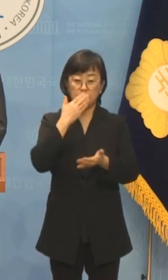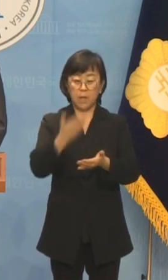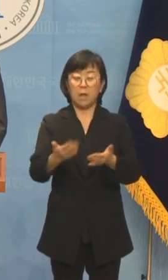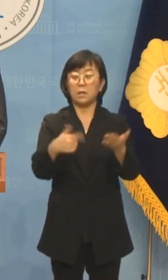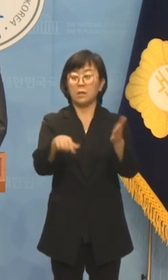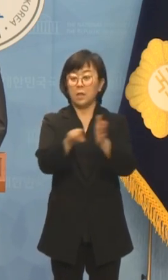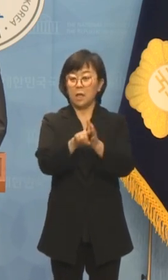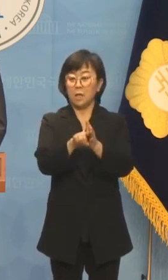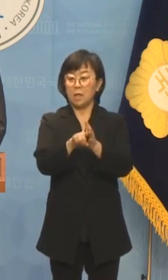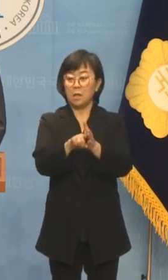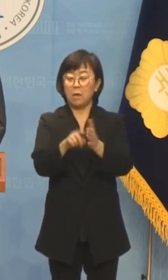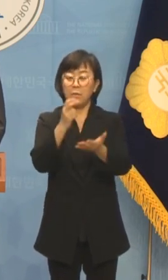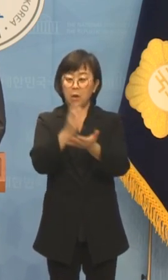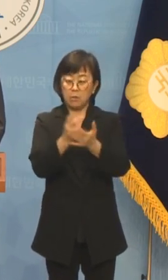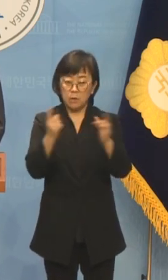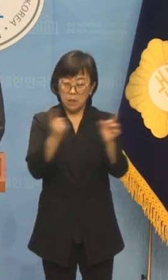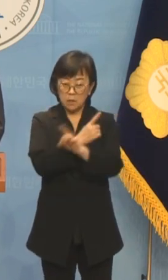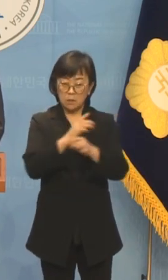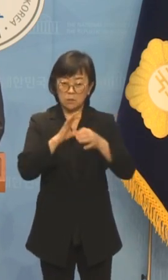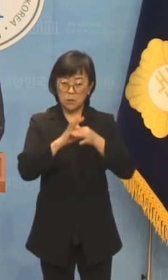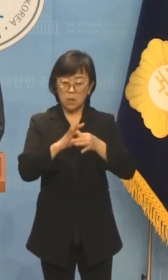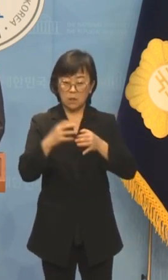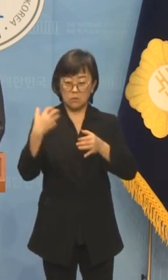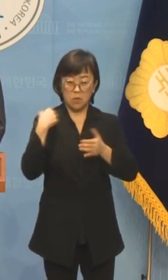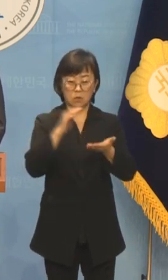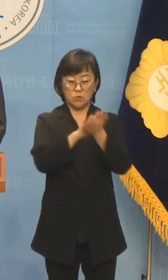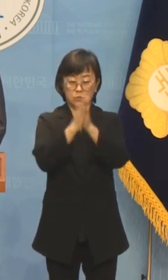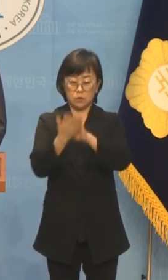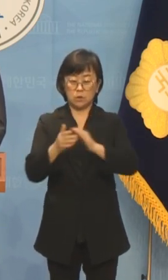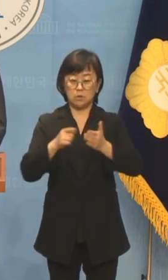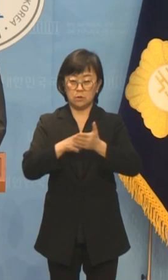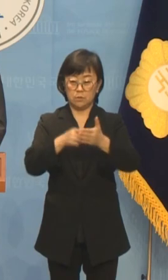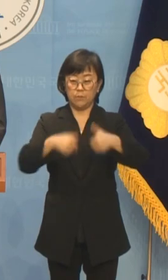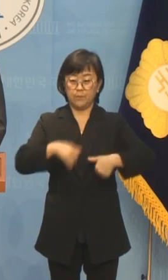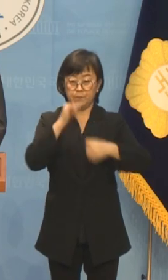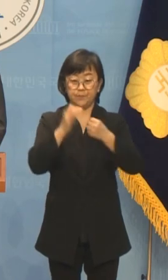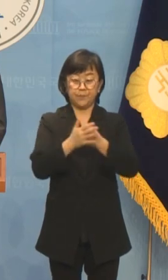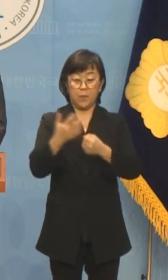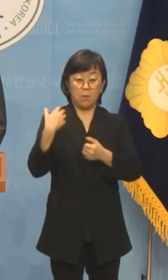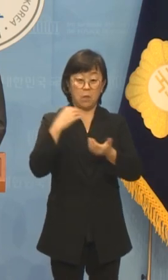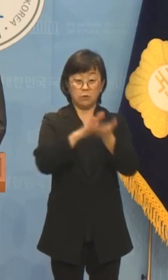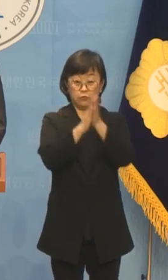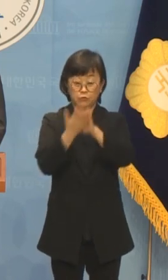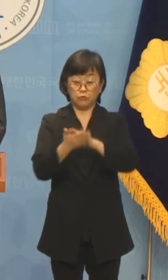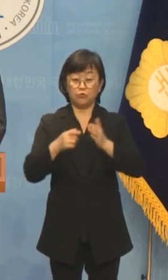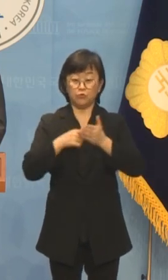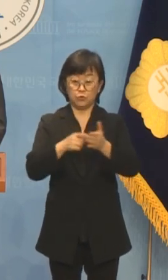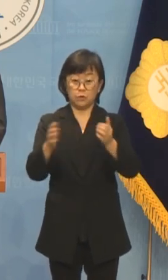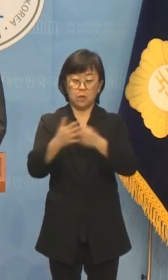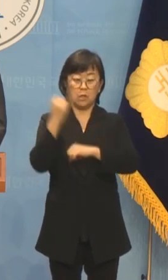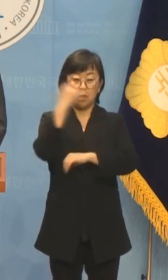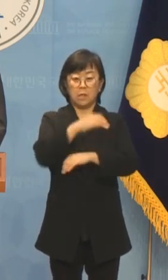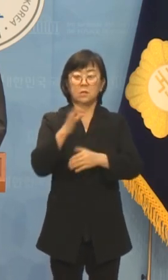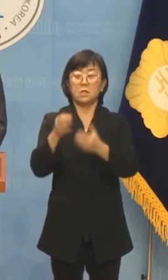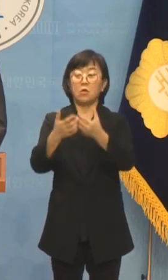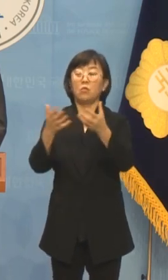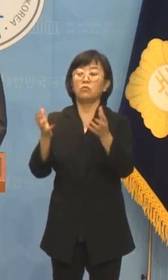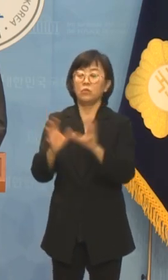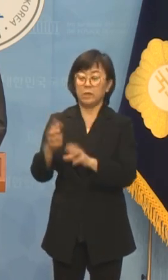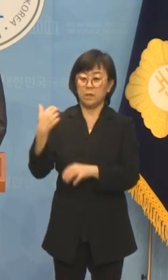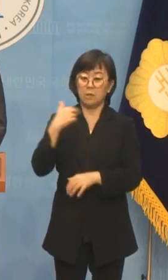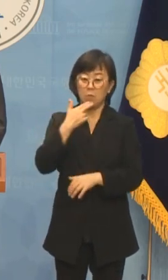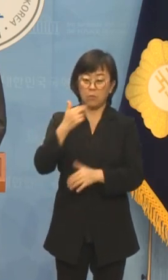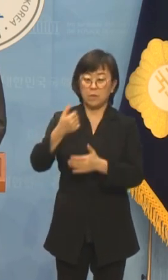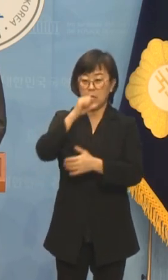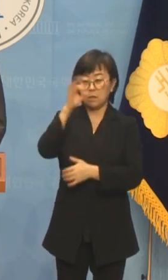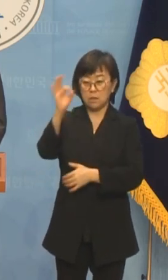있도록 법 개정을 통해 의무화로 추진하여야 합니다. 의무화 추진이 바로 기획재정부의 무책임한